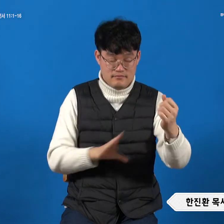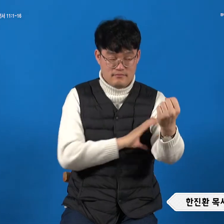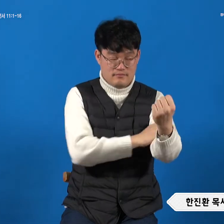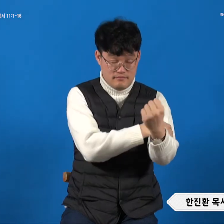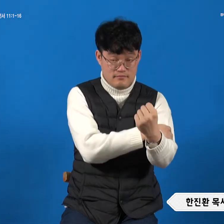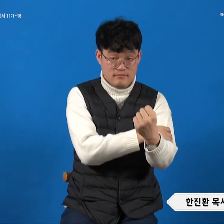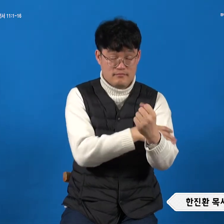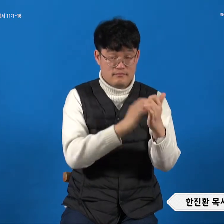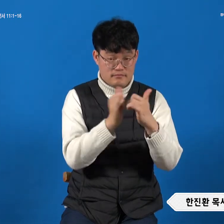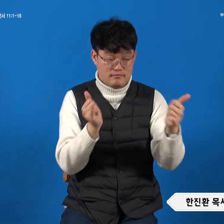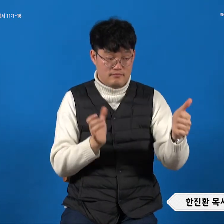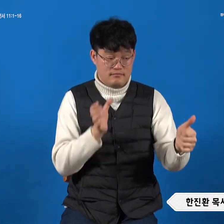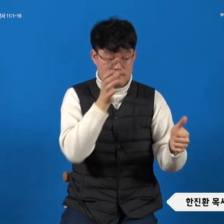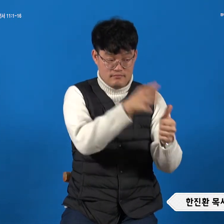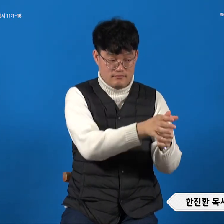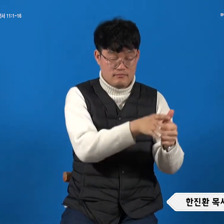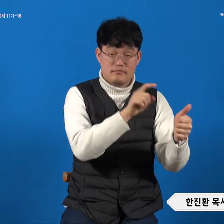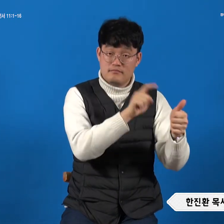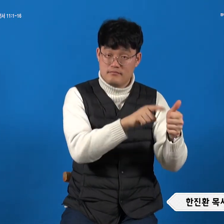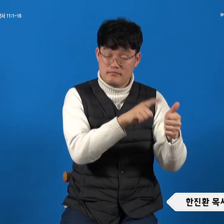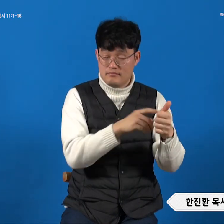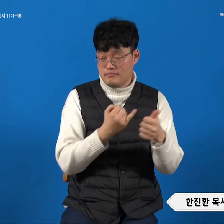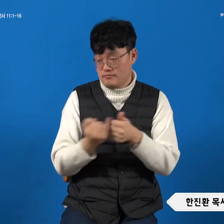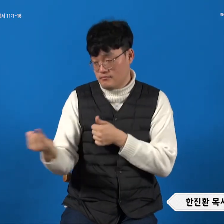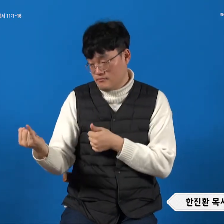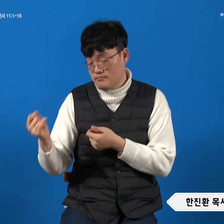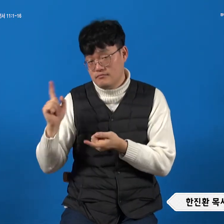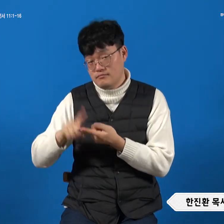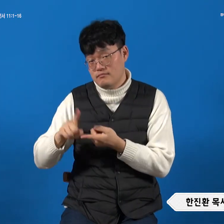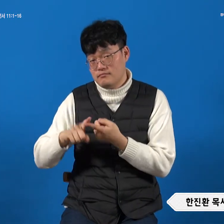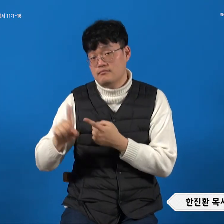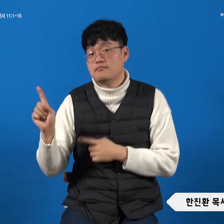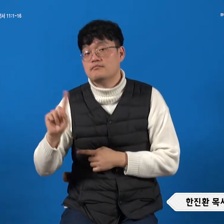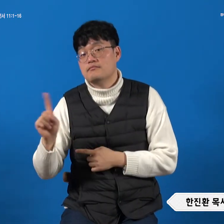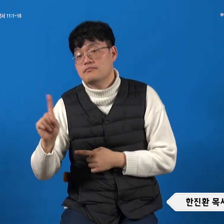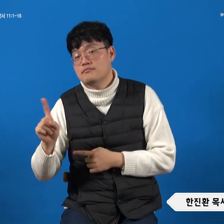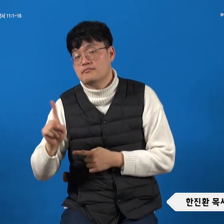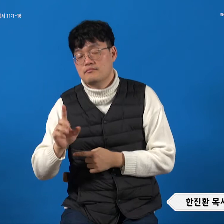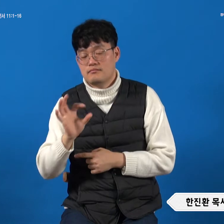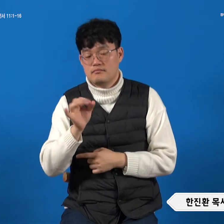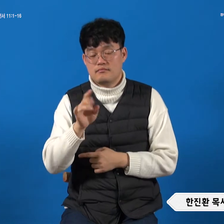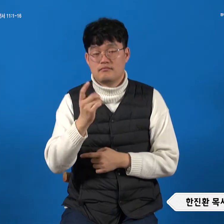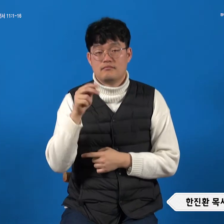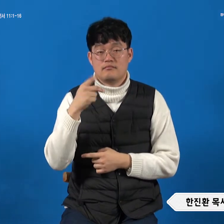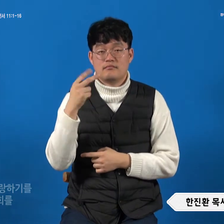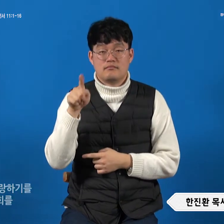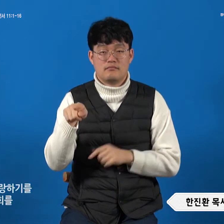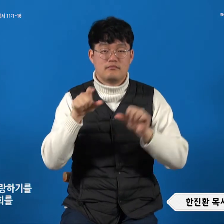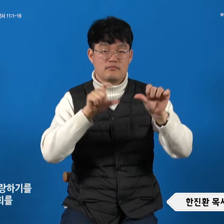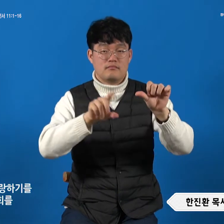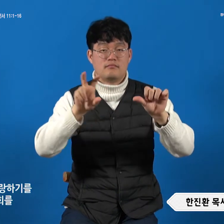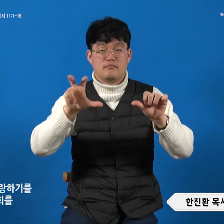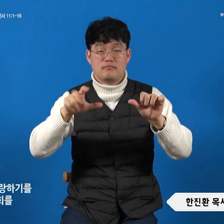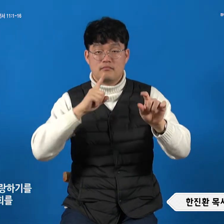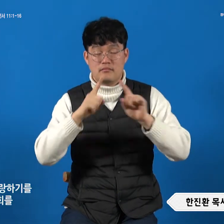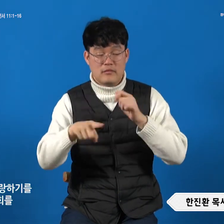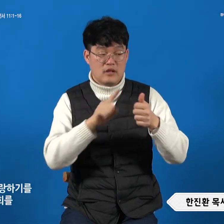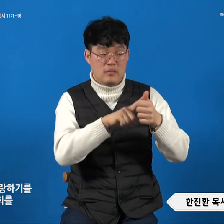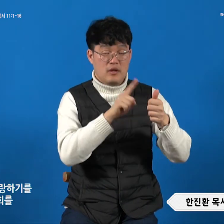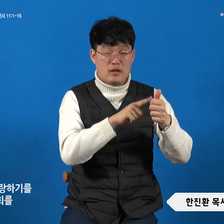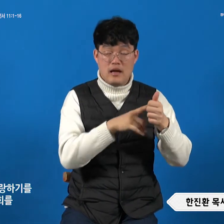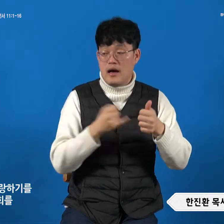가정의 권위자로 세움을 받은 남편은 아내를 어떻게 대해야 됩니까? 에베소서 5장 25절에